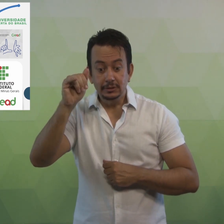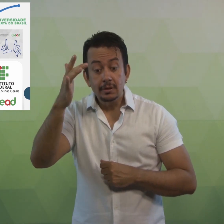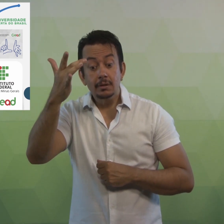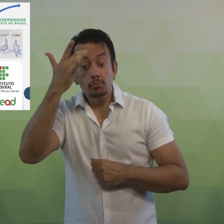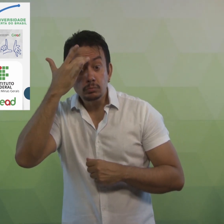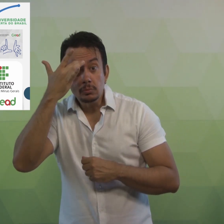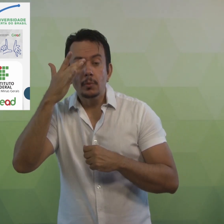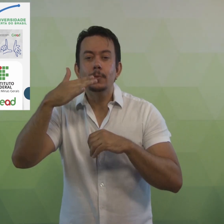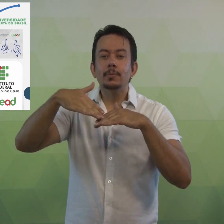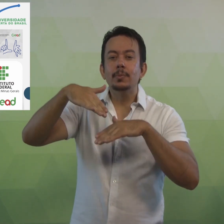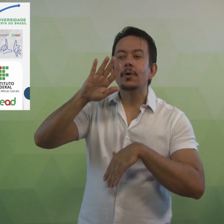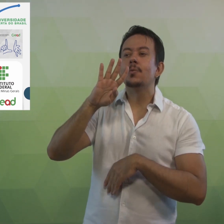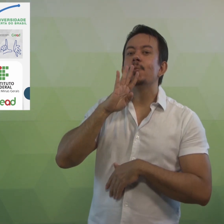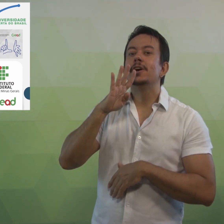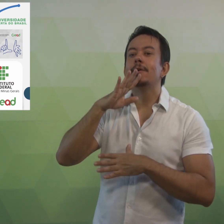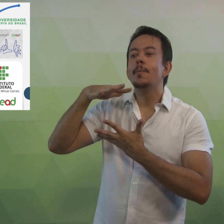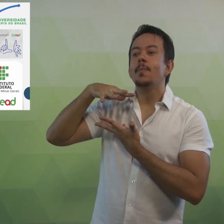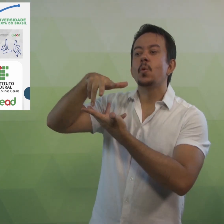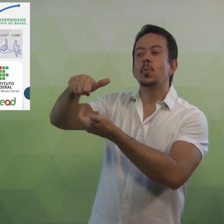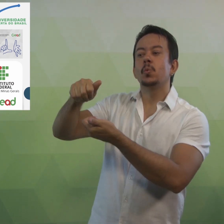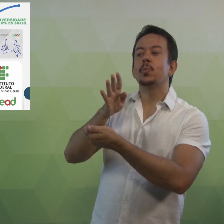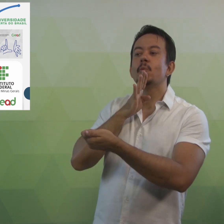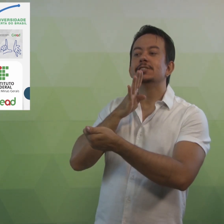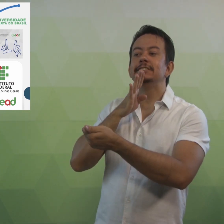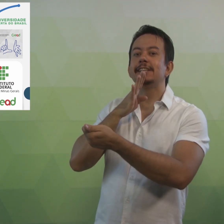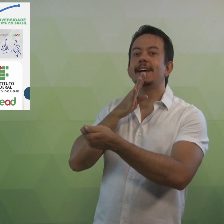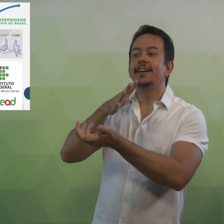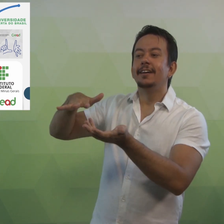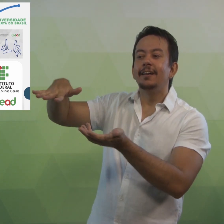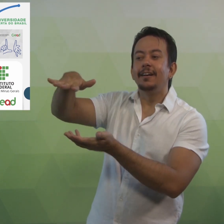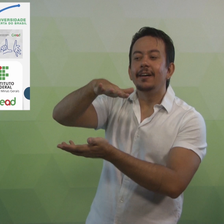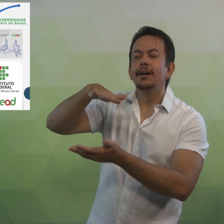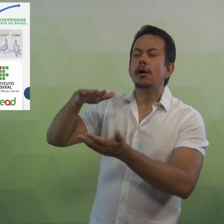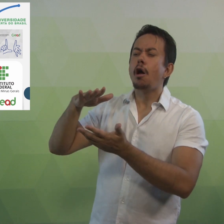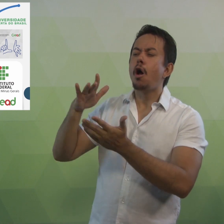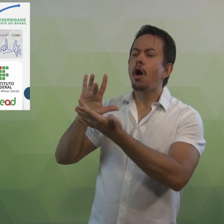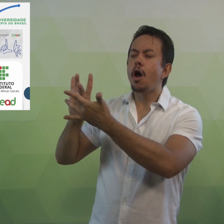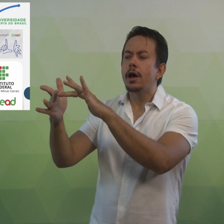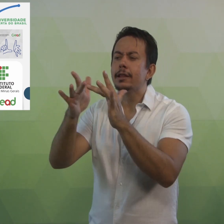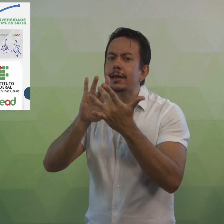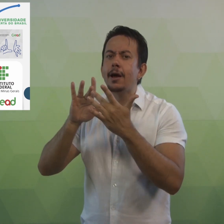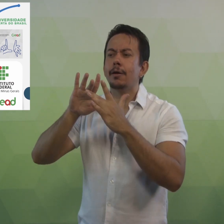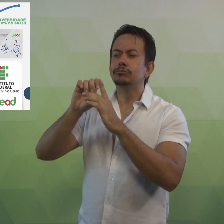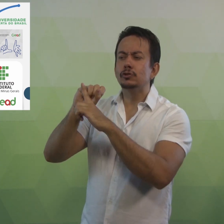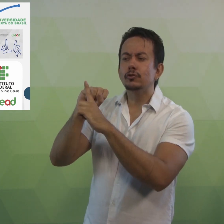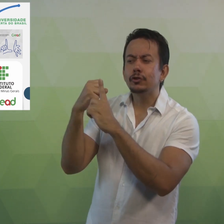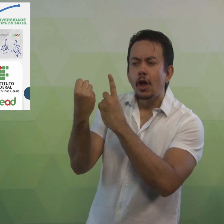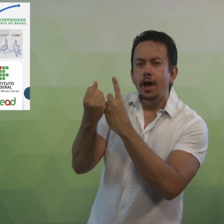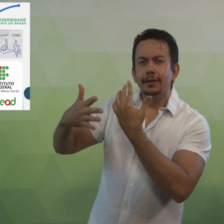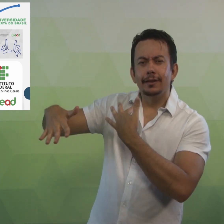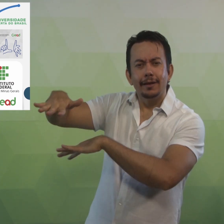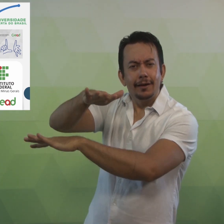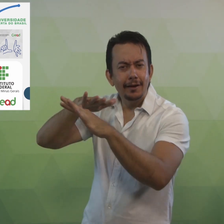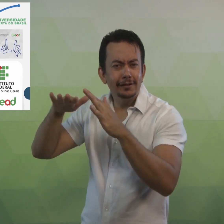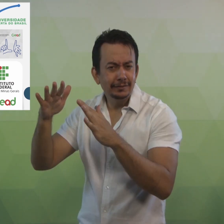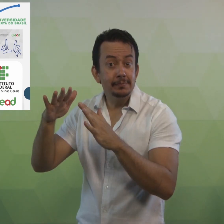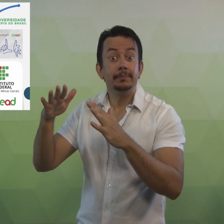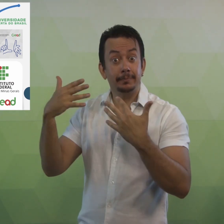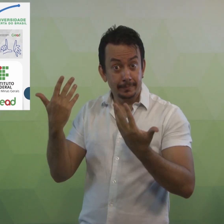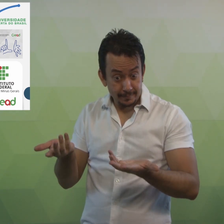da memória, também a questão de conhecimento de mundo em geral, o contato que temos